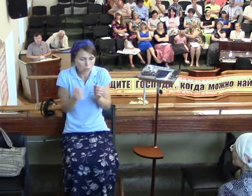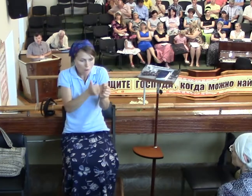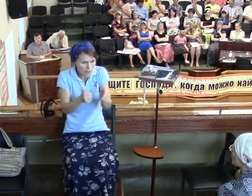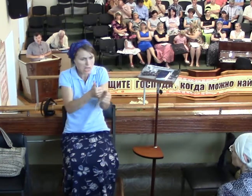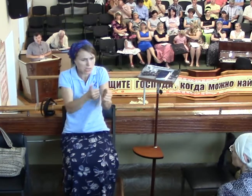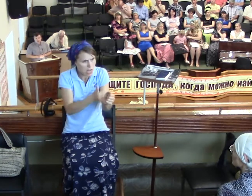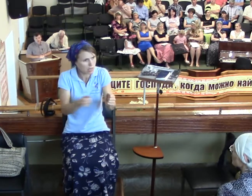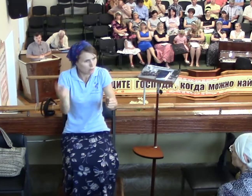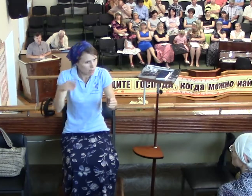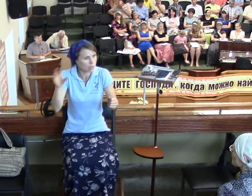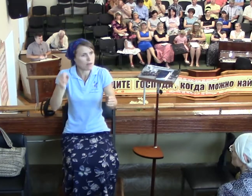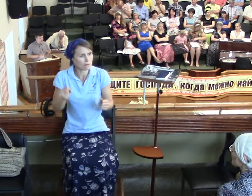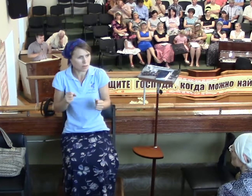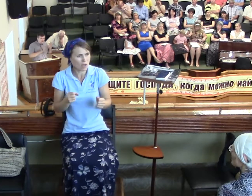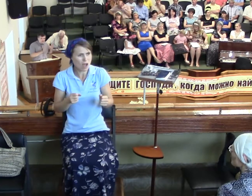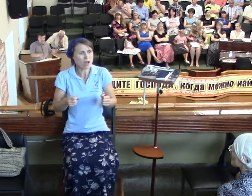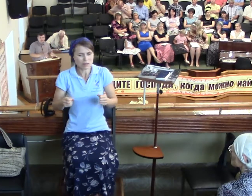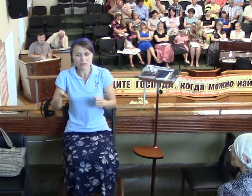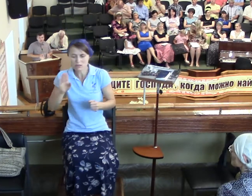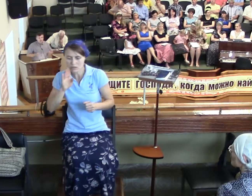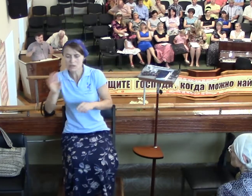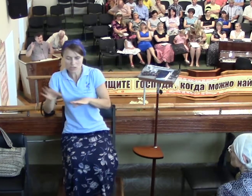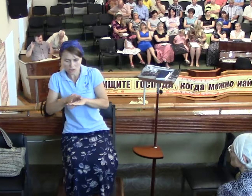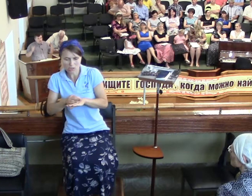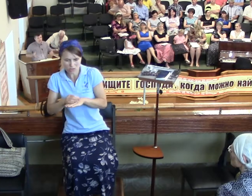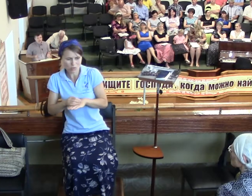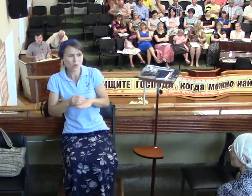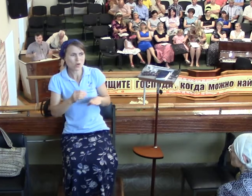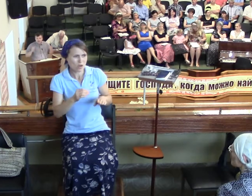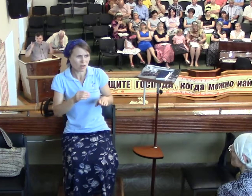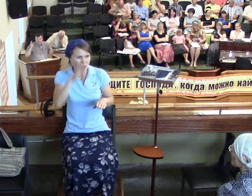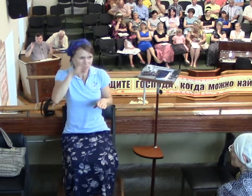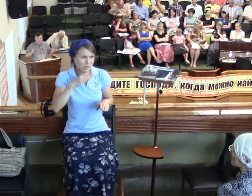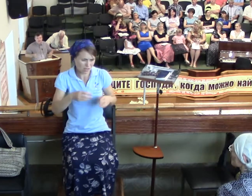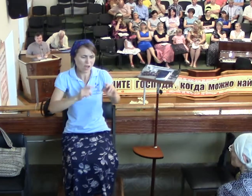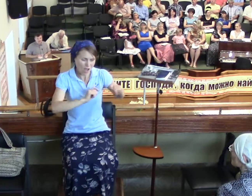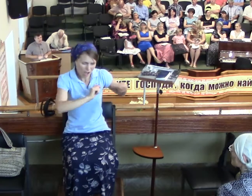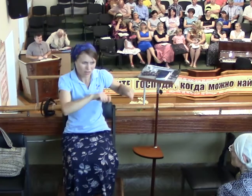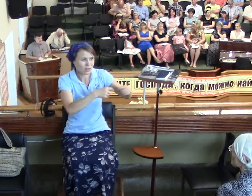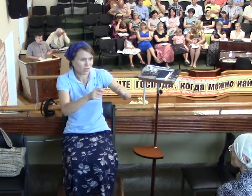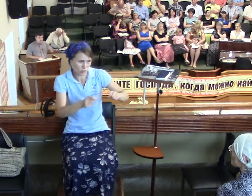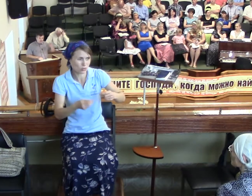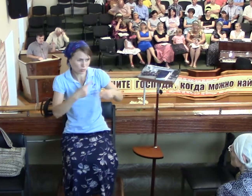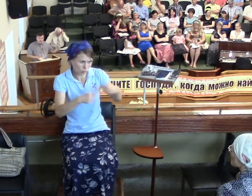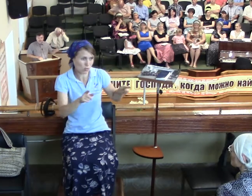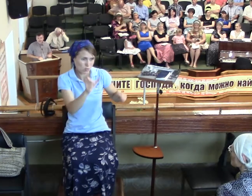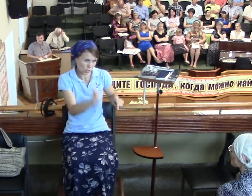она становится женой другого человека. Давид долгое время убегает в пустыне, он находится в этих скитаниях. И даже после того, когда